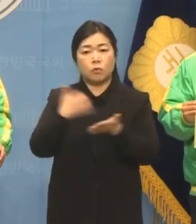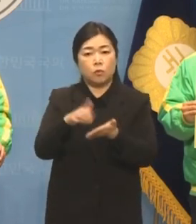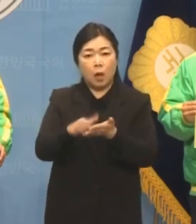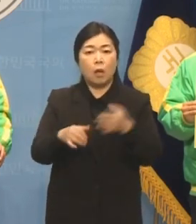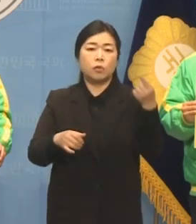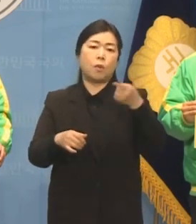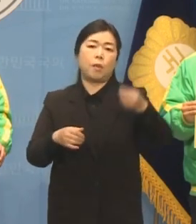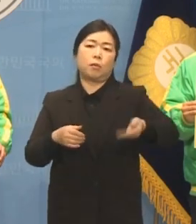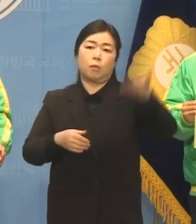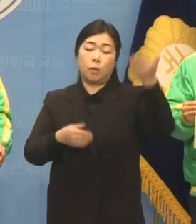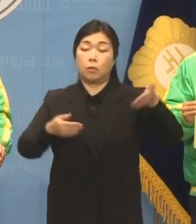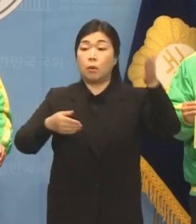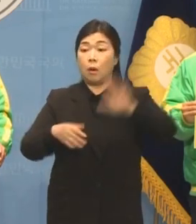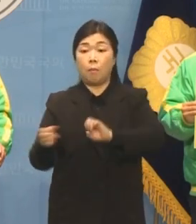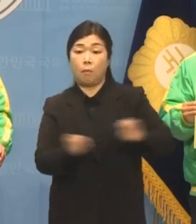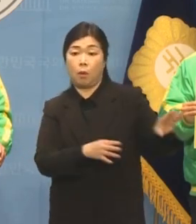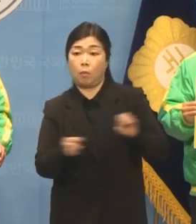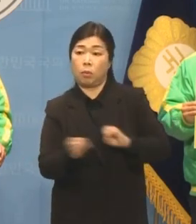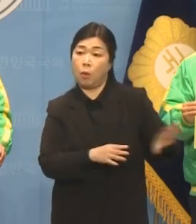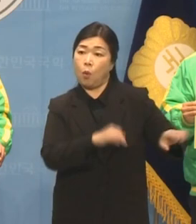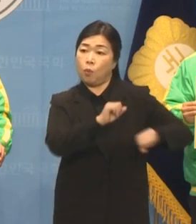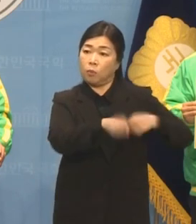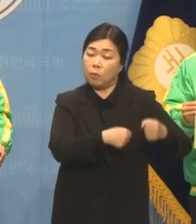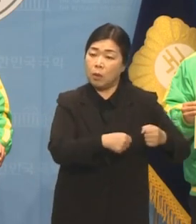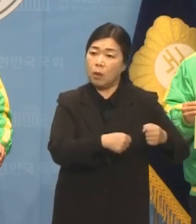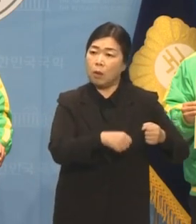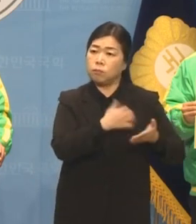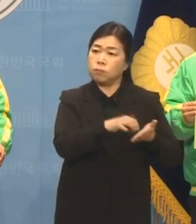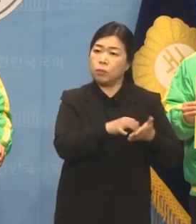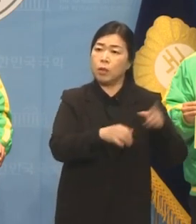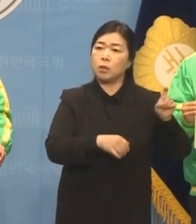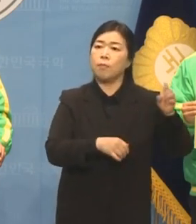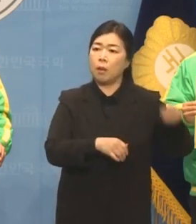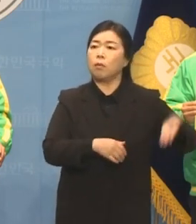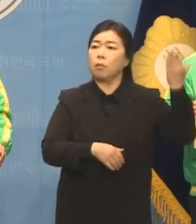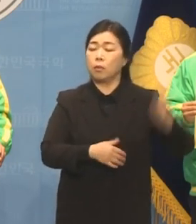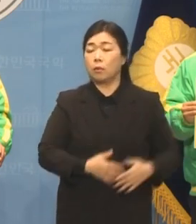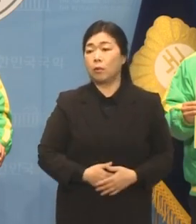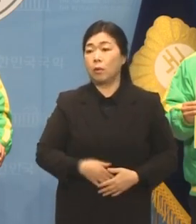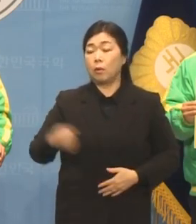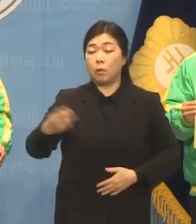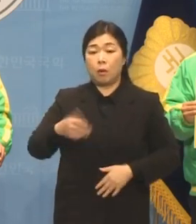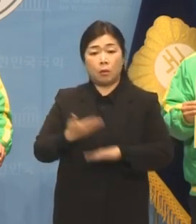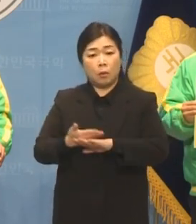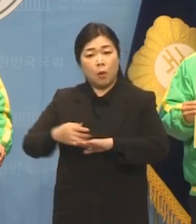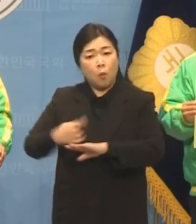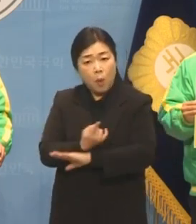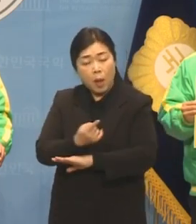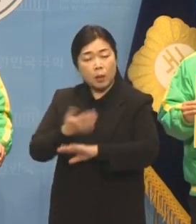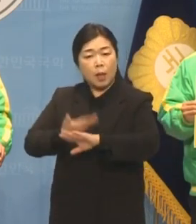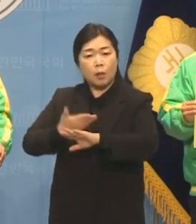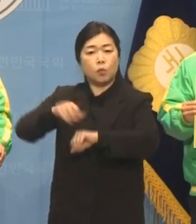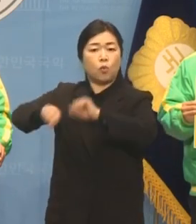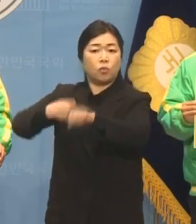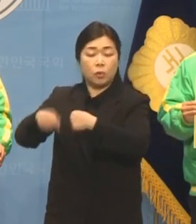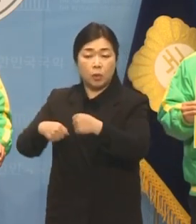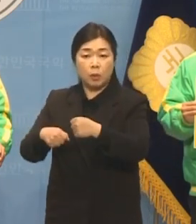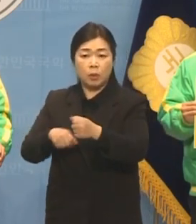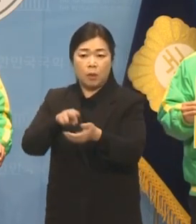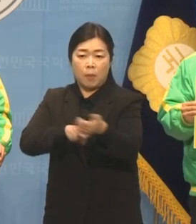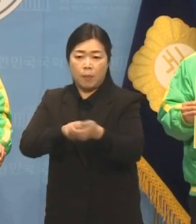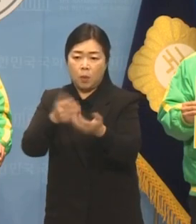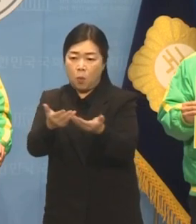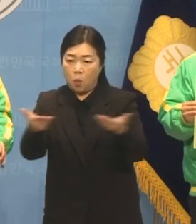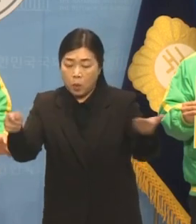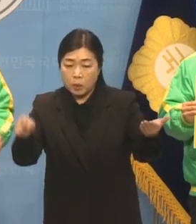버려지는 유기동물이 해마다 10만 명에 달하며 여전히 수많은 동물들이 펫숍과 번식장